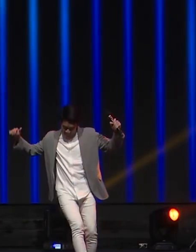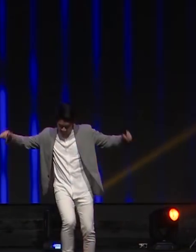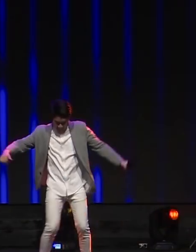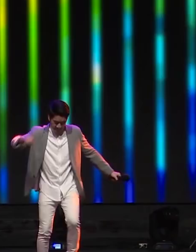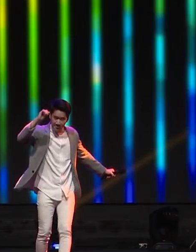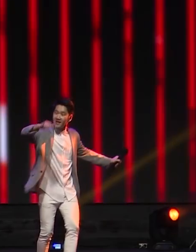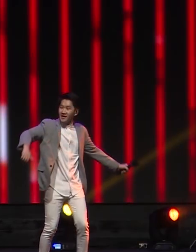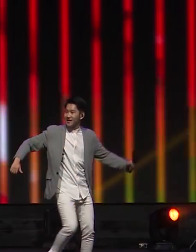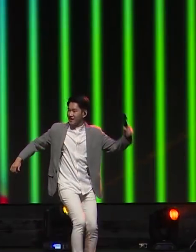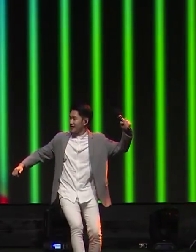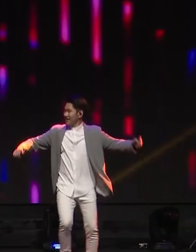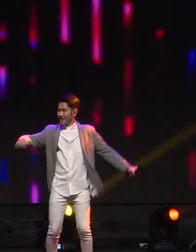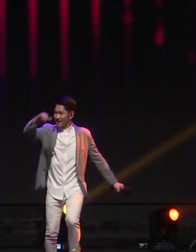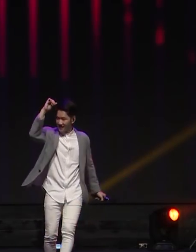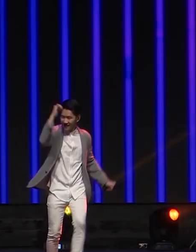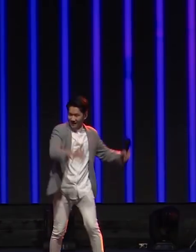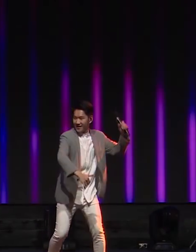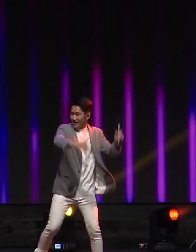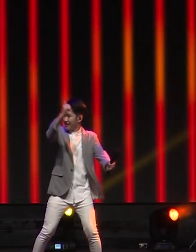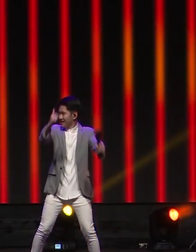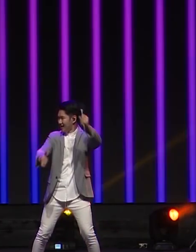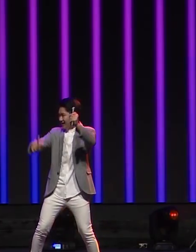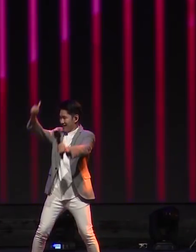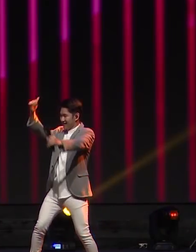Yeah, yeah.